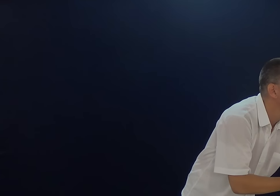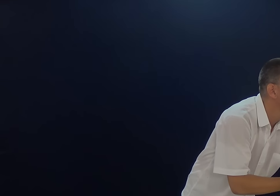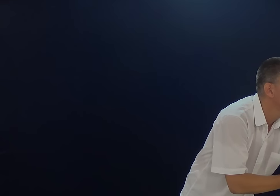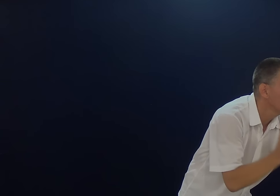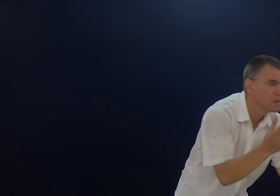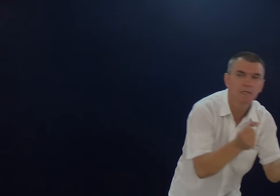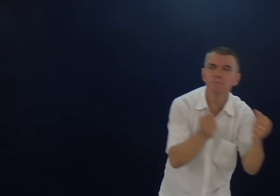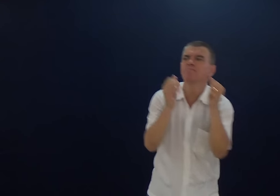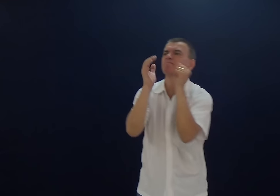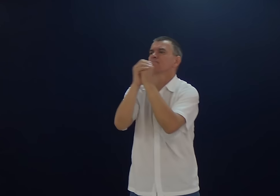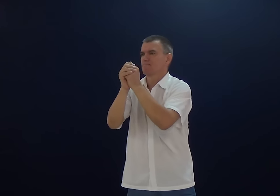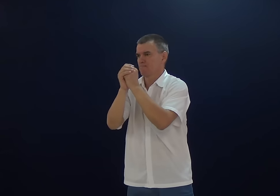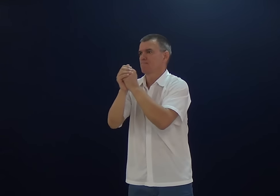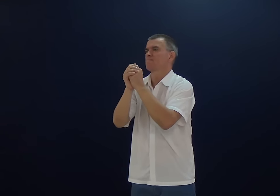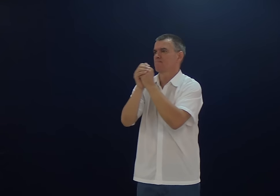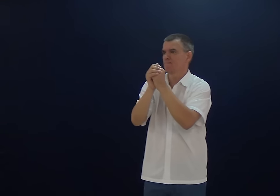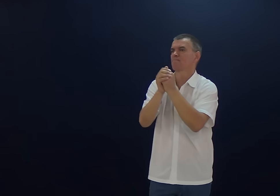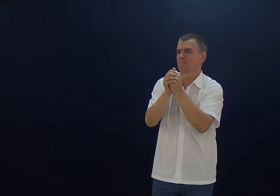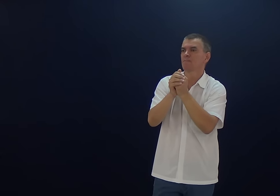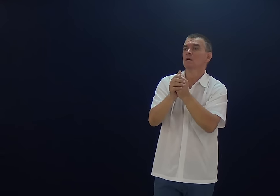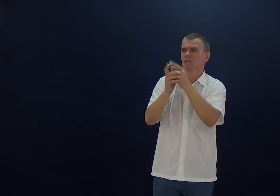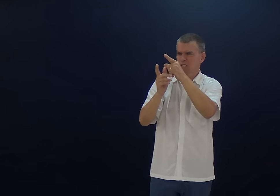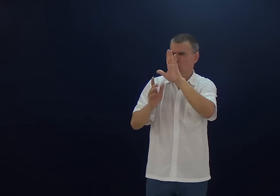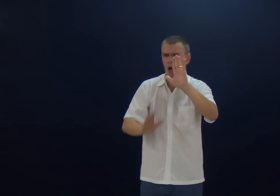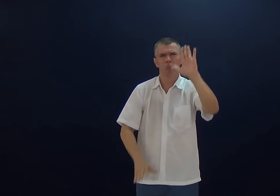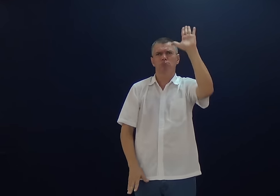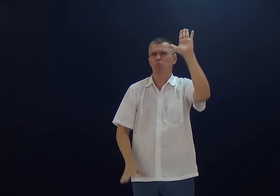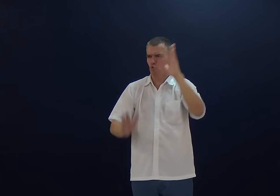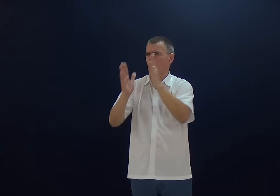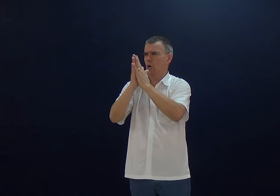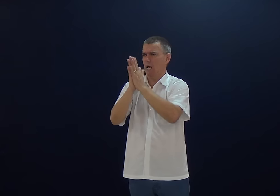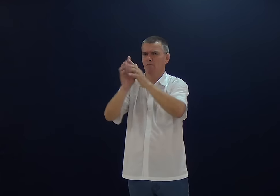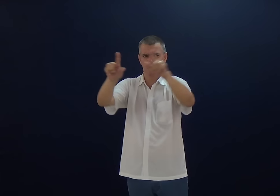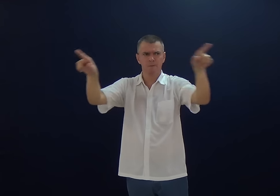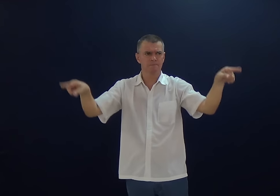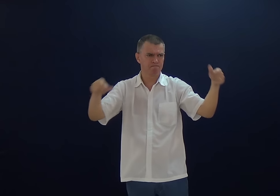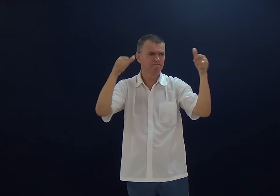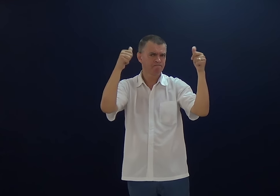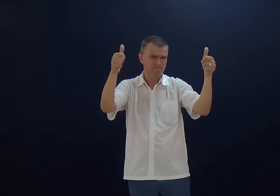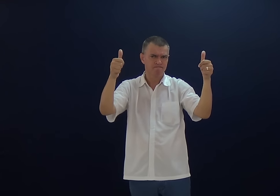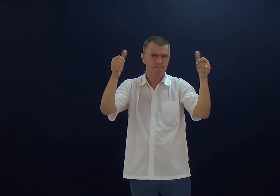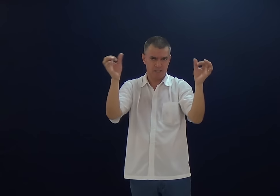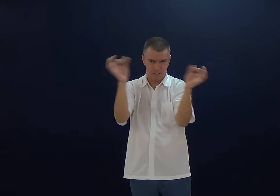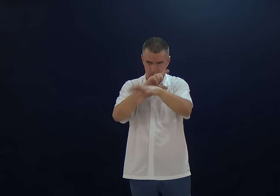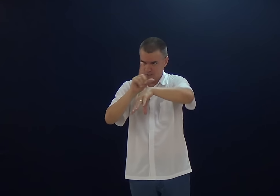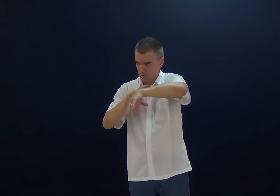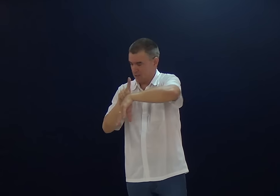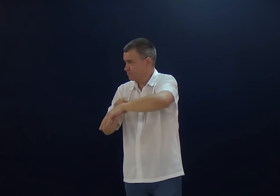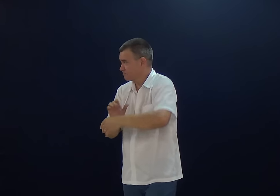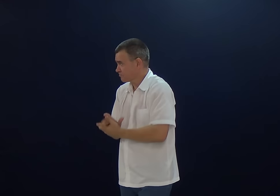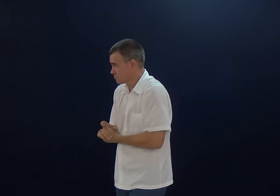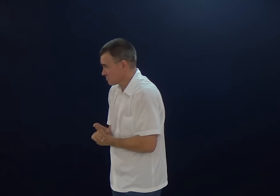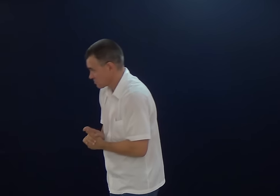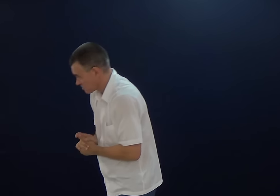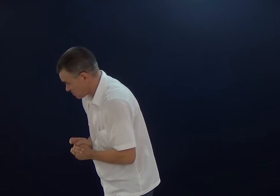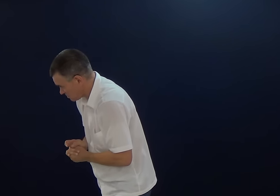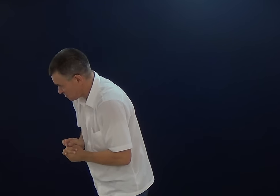hoje quer ser uma nova criatura amém amém eu quero orar por vocês Meu tempo